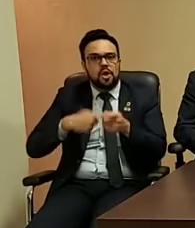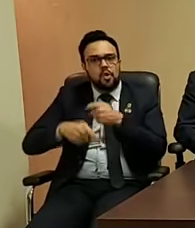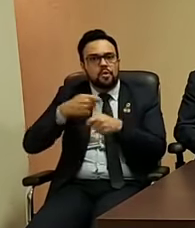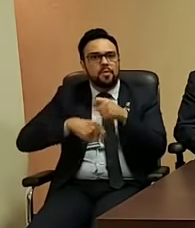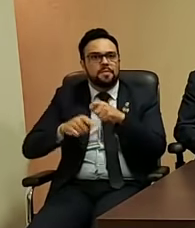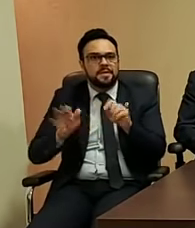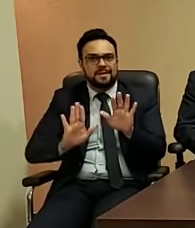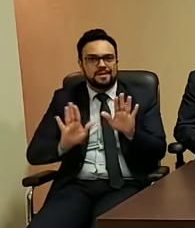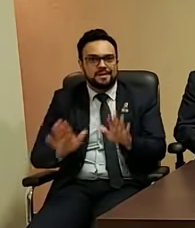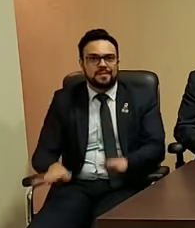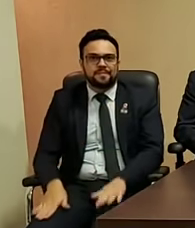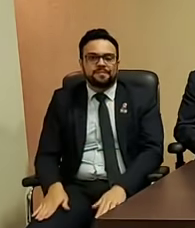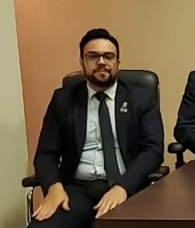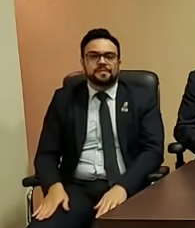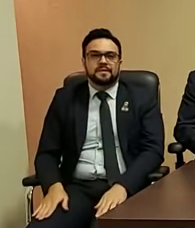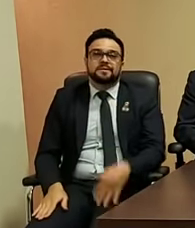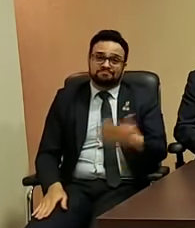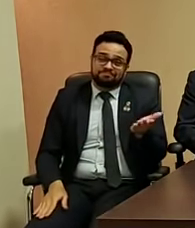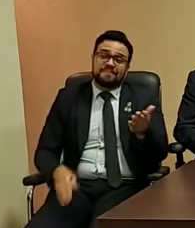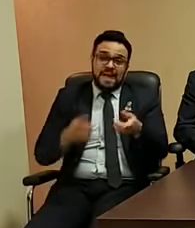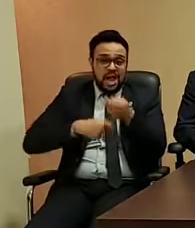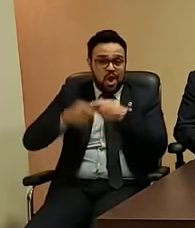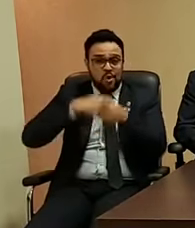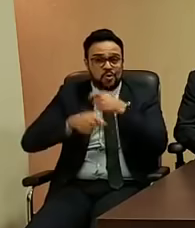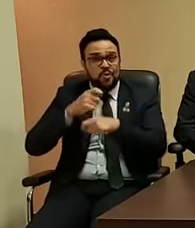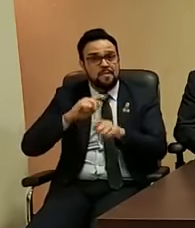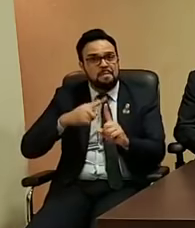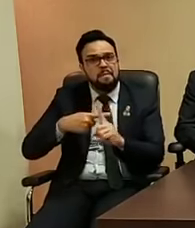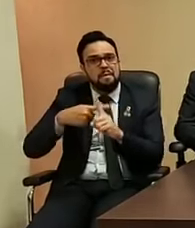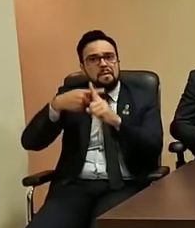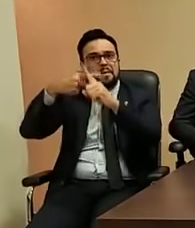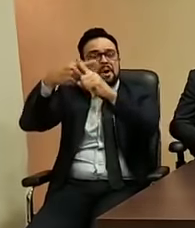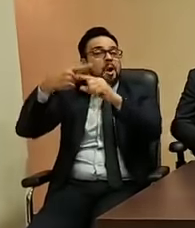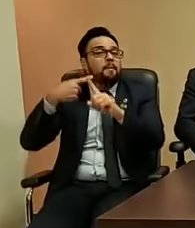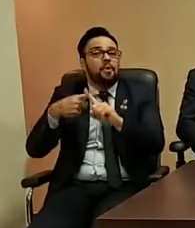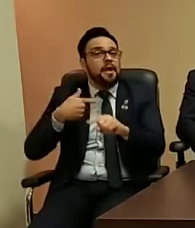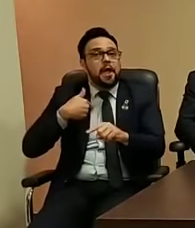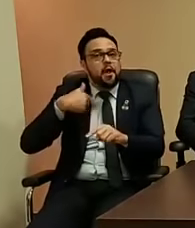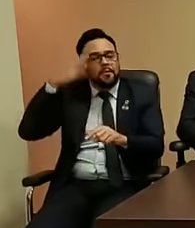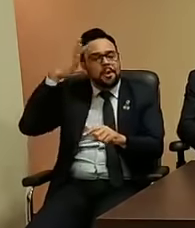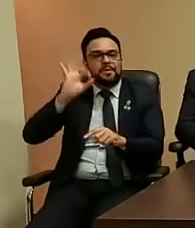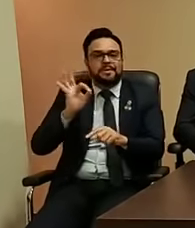Tá ok? Afinal de contas, acho que a economia está dando certo porque eu não entendo a economia. Mas porque as pessoas